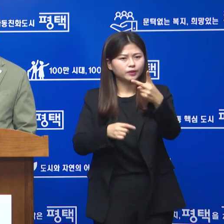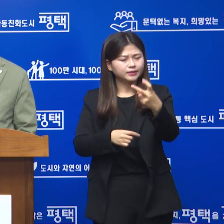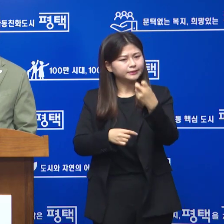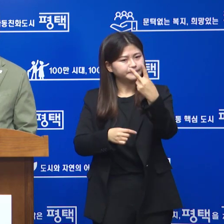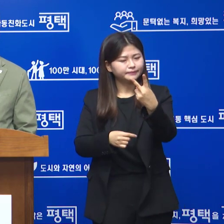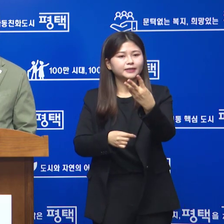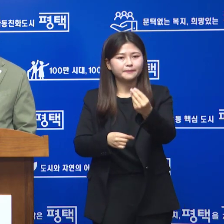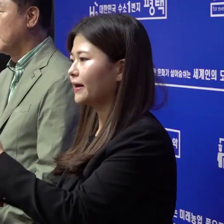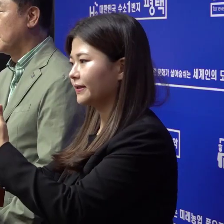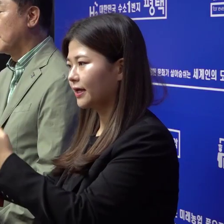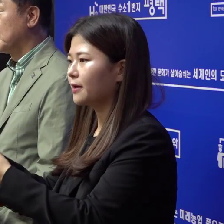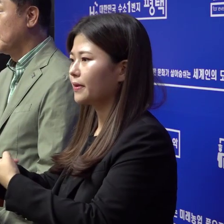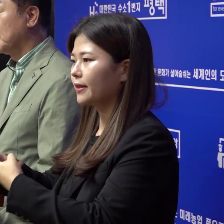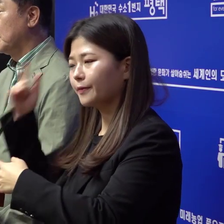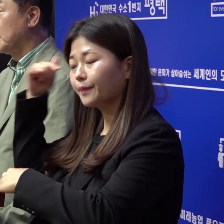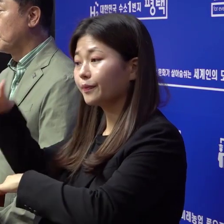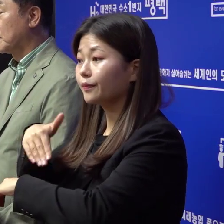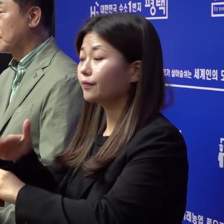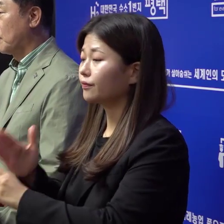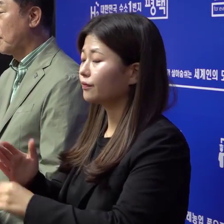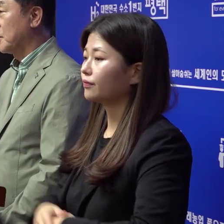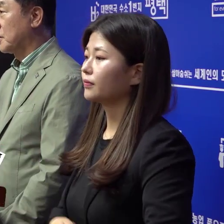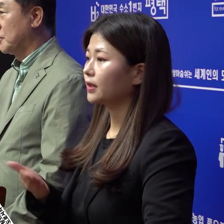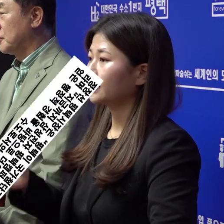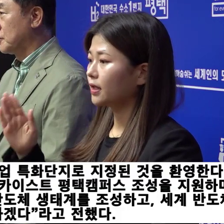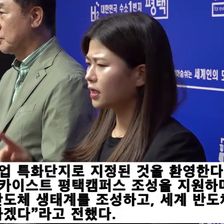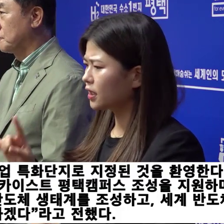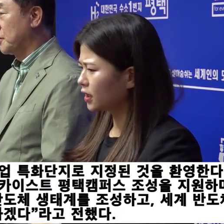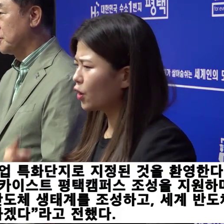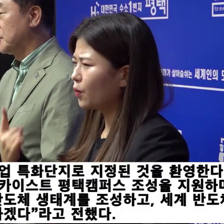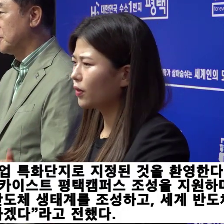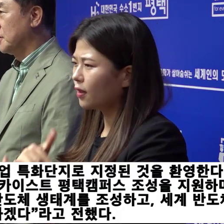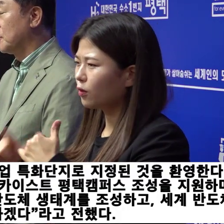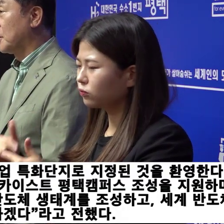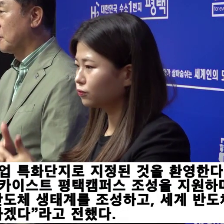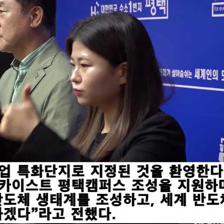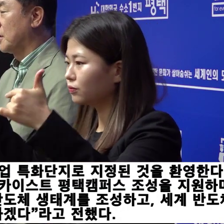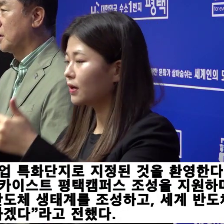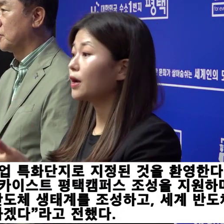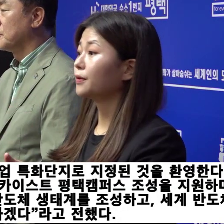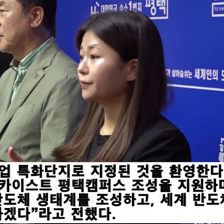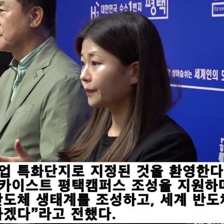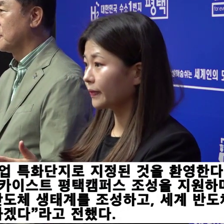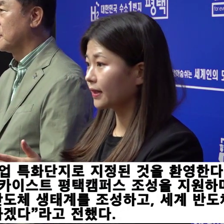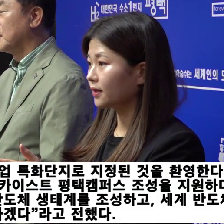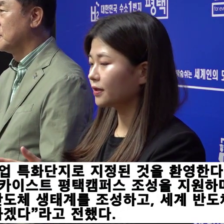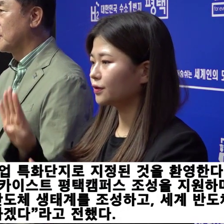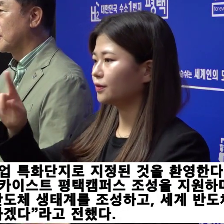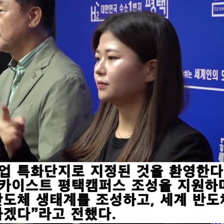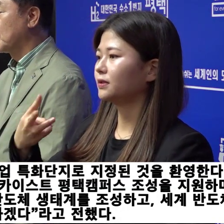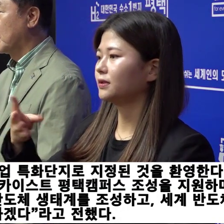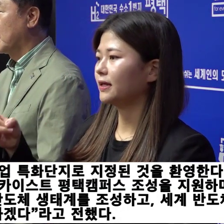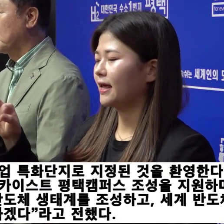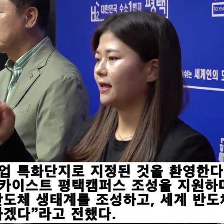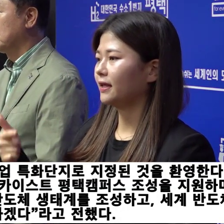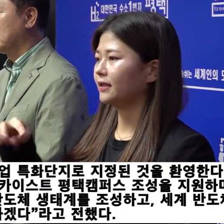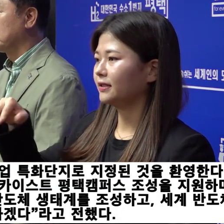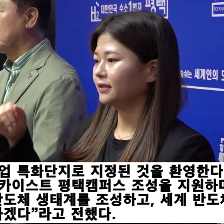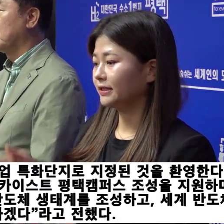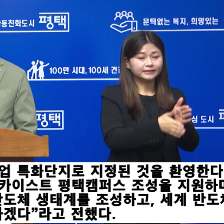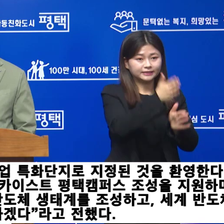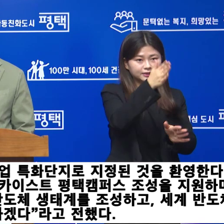것으로 예상합니다만, 저희들이 이것보다 더 확대가 될 수 있도록 브레인시티 이런 데와 저희가 연계해서 저희가 신속하게 할